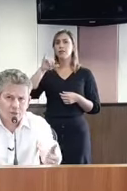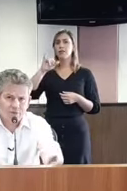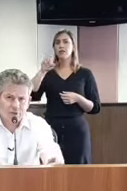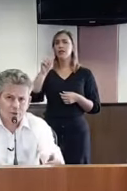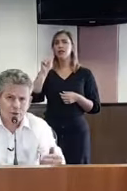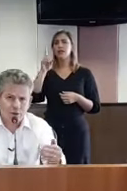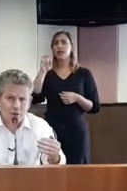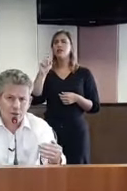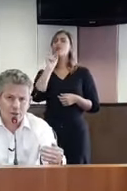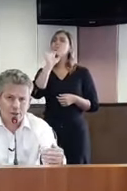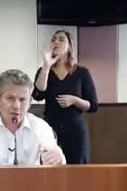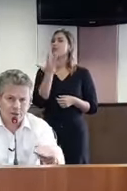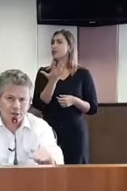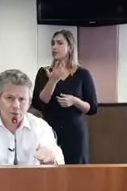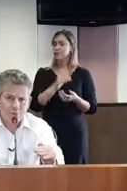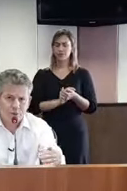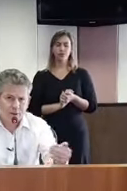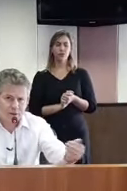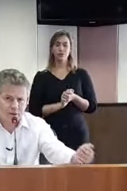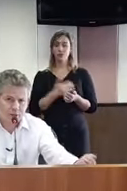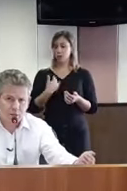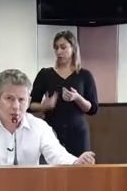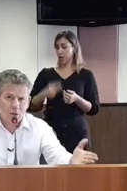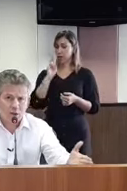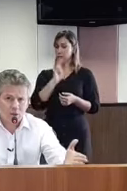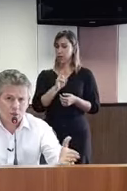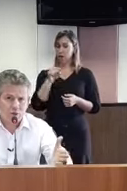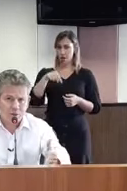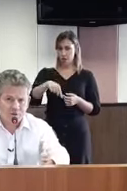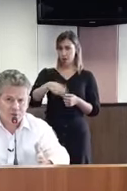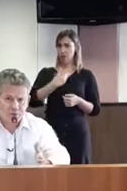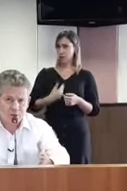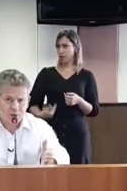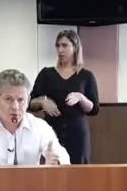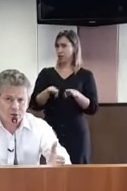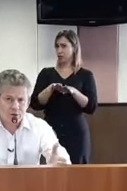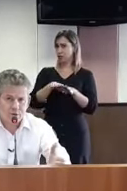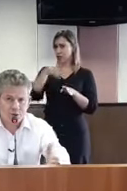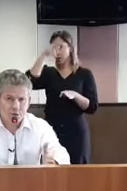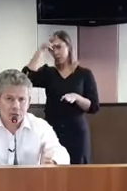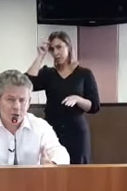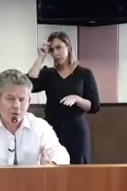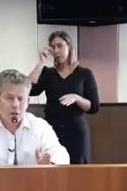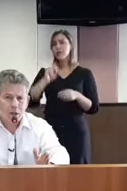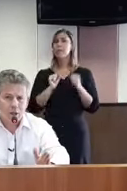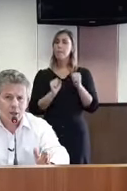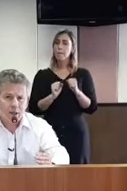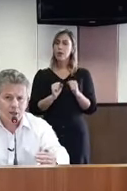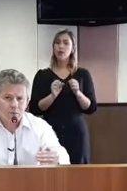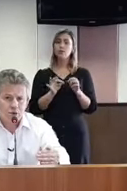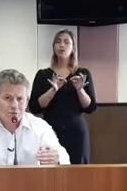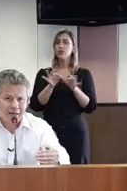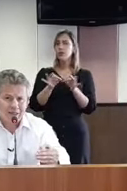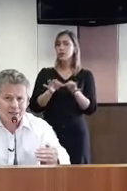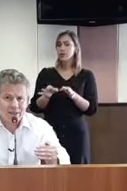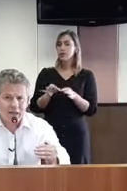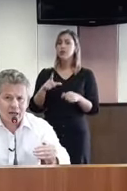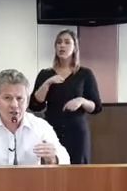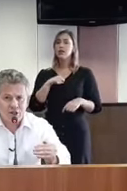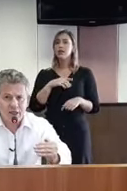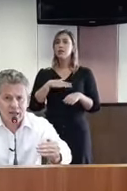prática, os efeitos é que nós, na administração pública, tanto estadual e alguns prefeitos poderão seguir o mesmo caminho, é termos